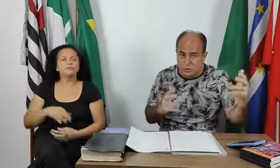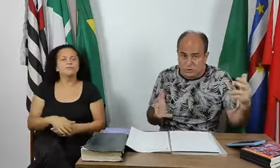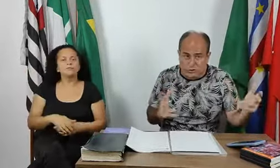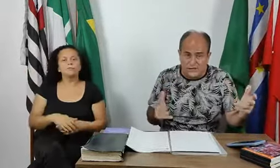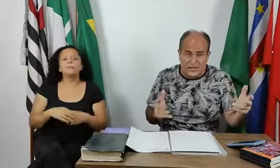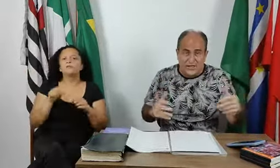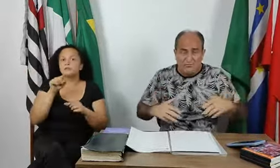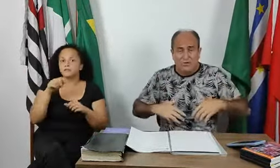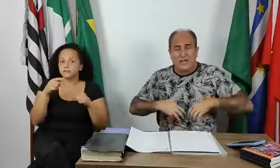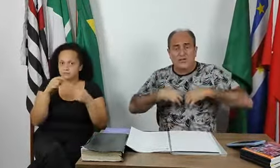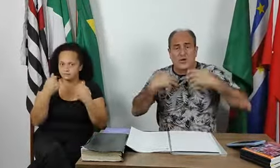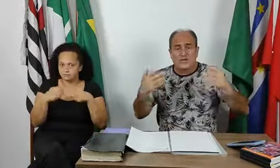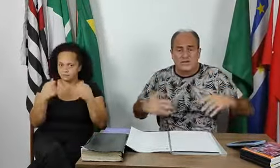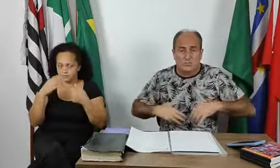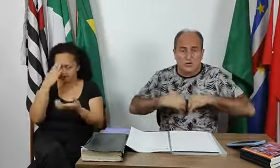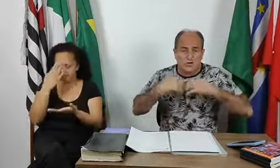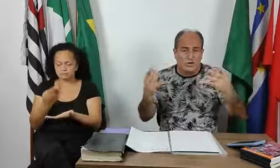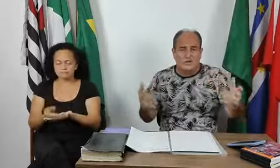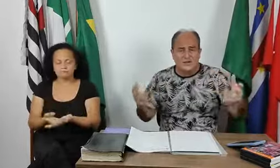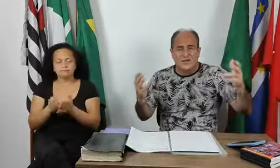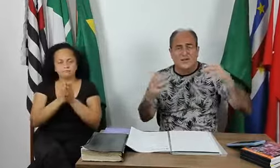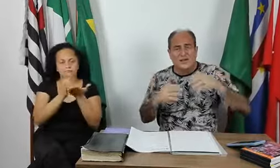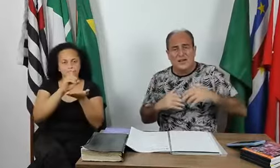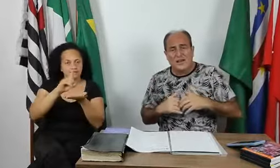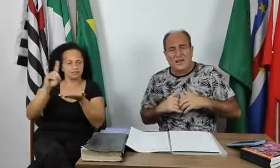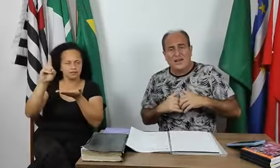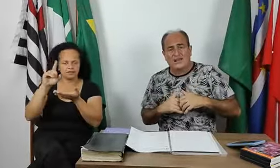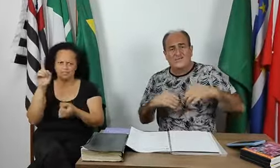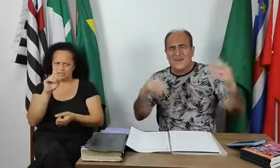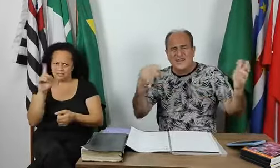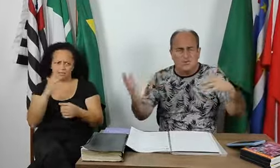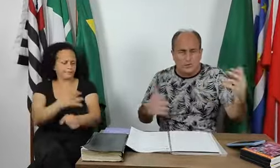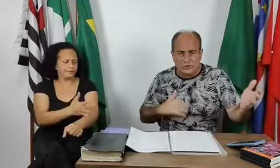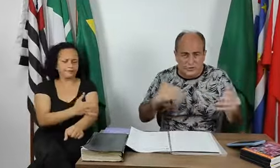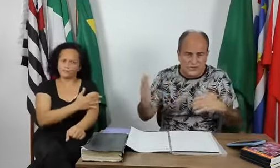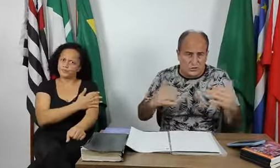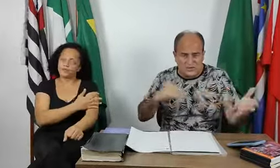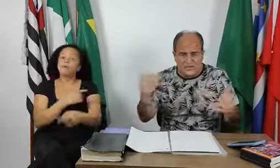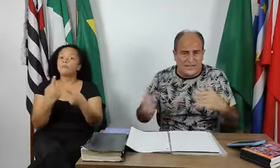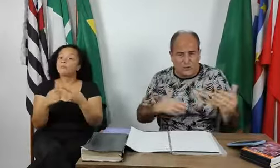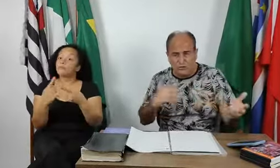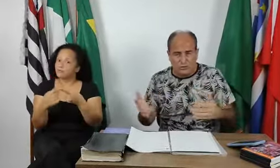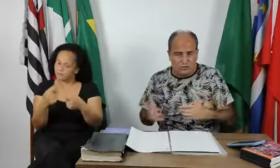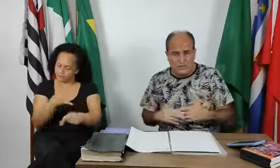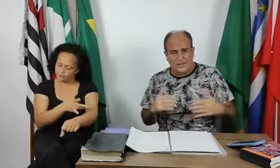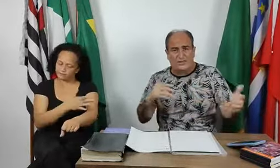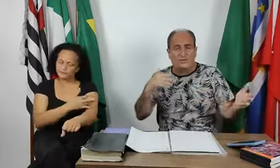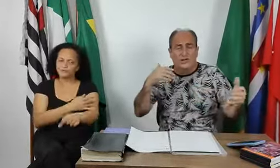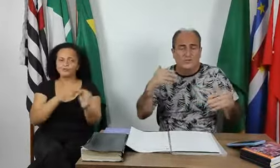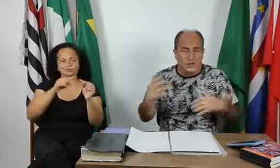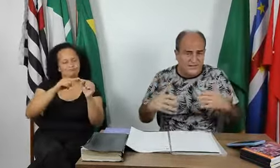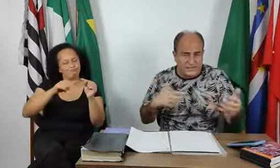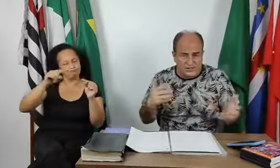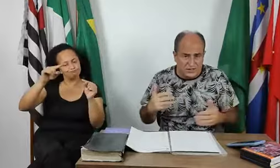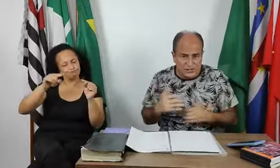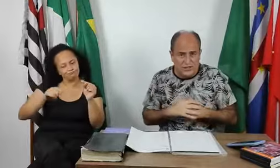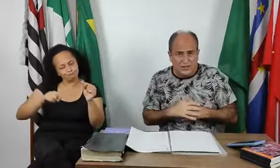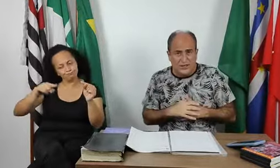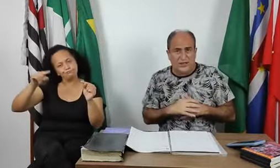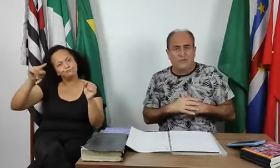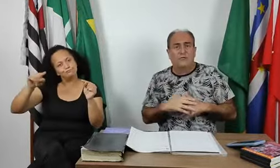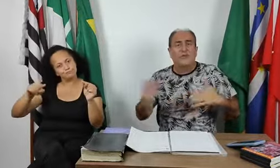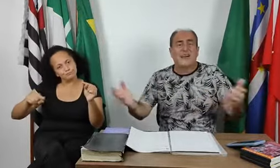as emoções, porque as nossas emoções elas variam muito, elas oscilam muito, elas são